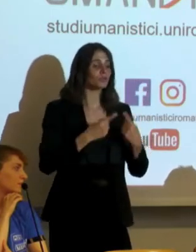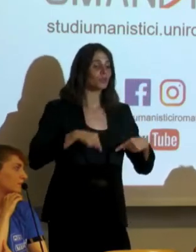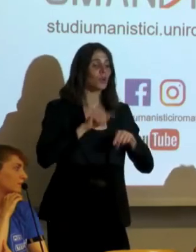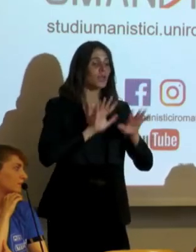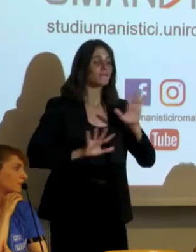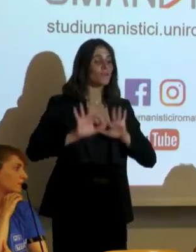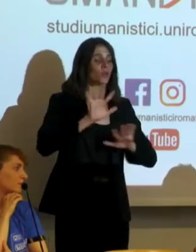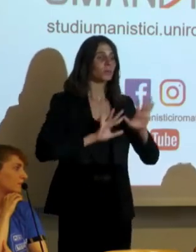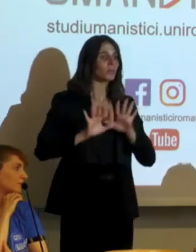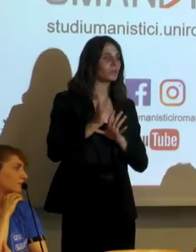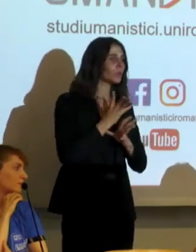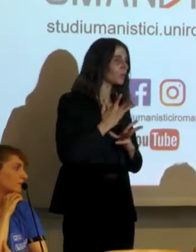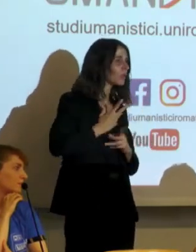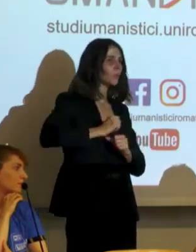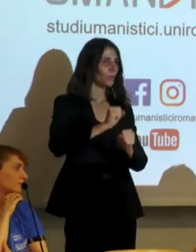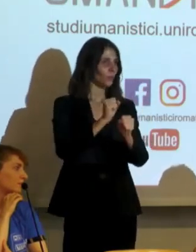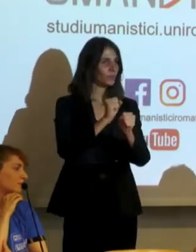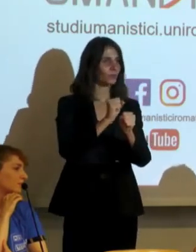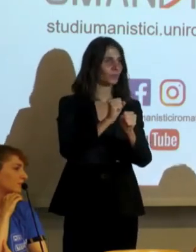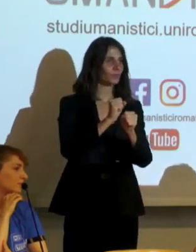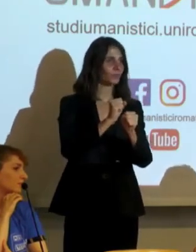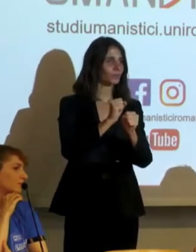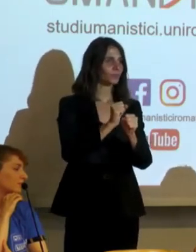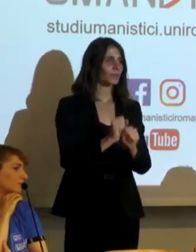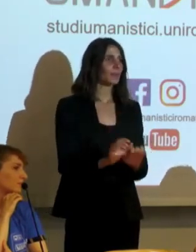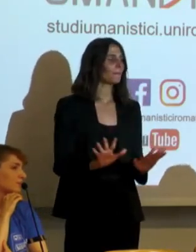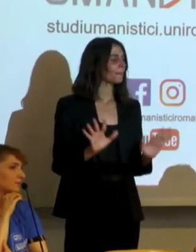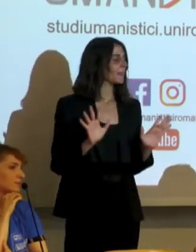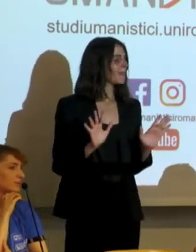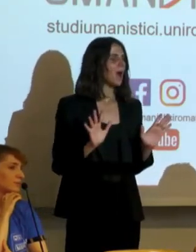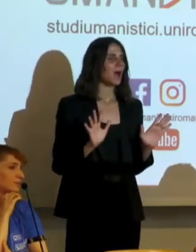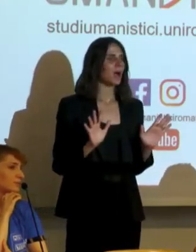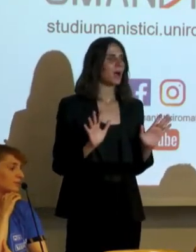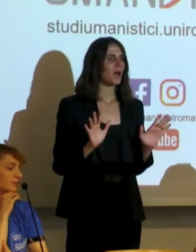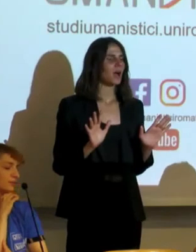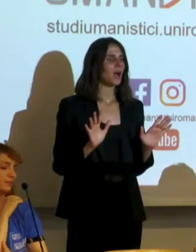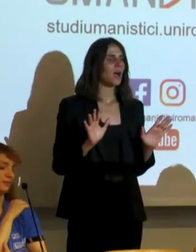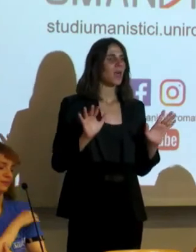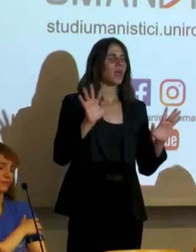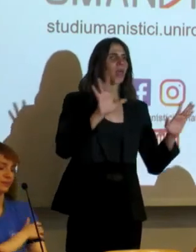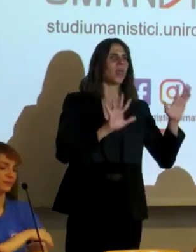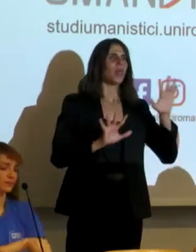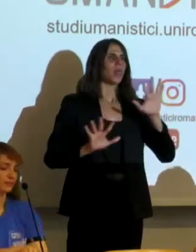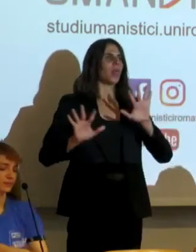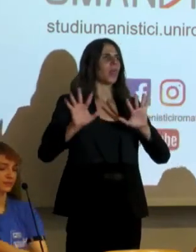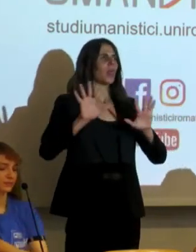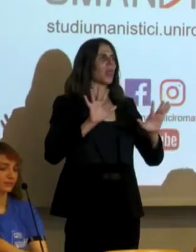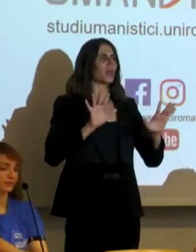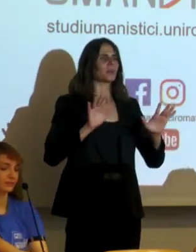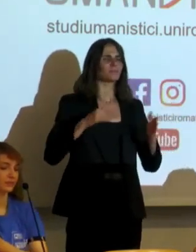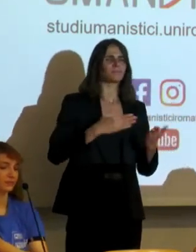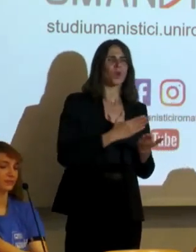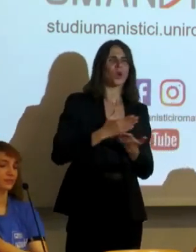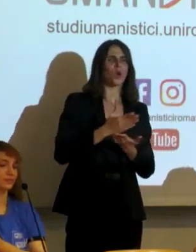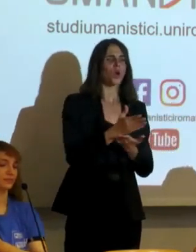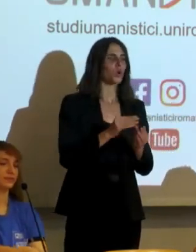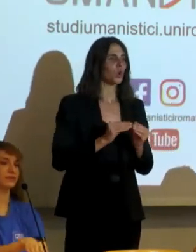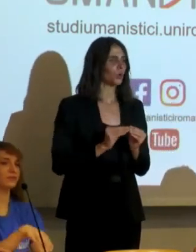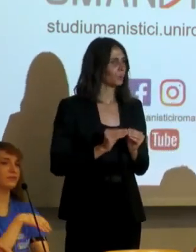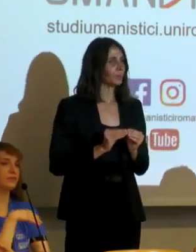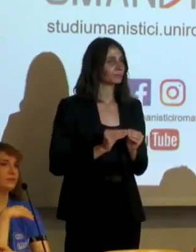informazioni, c'è un'ipertrofia di informazioni. Come muoversi in questa ipertrofia? No? Allora, c'è la guerra in Ucraina